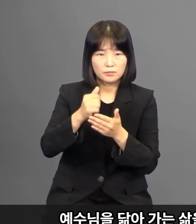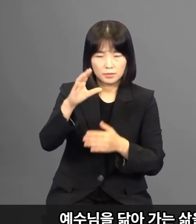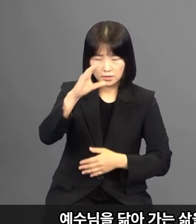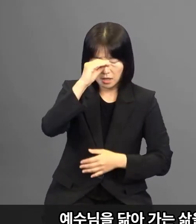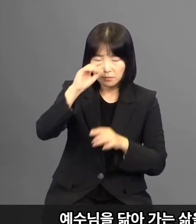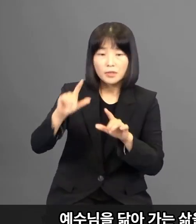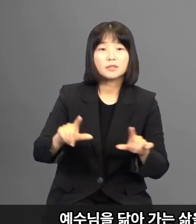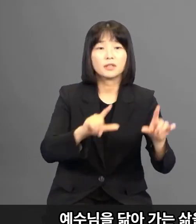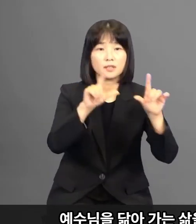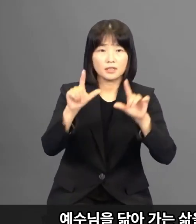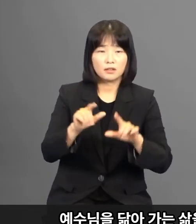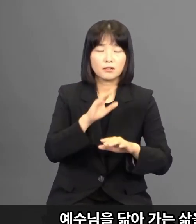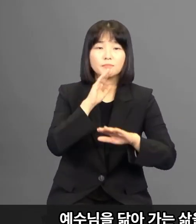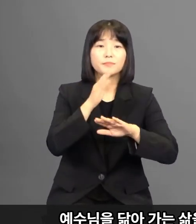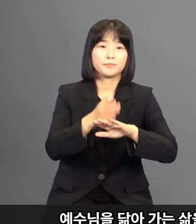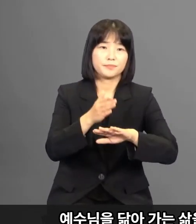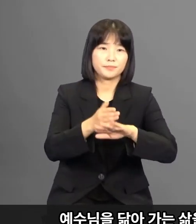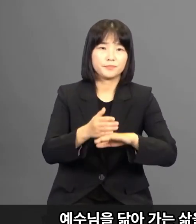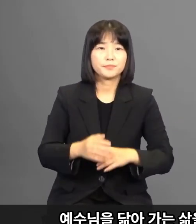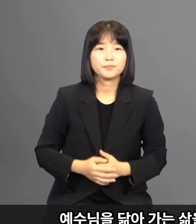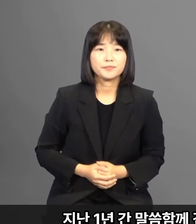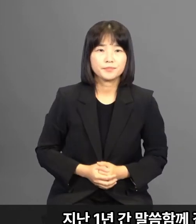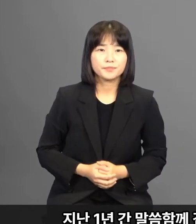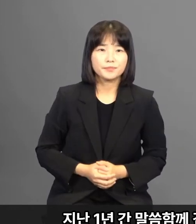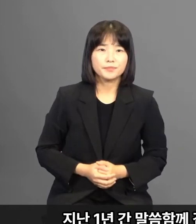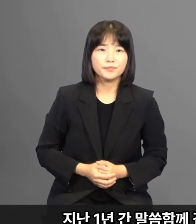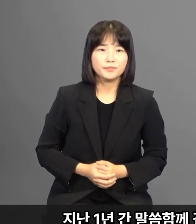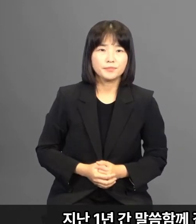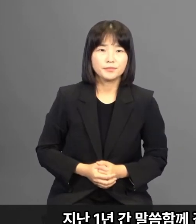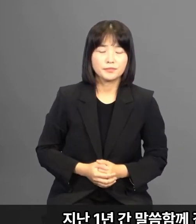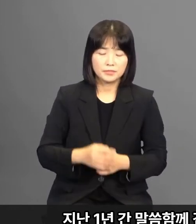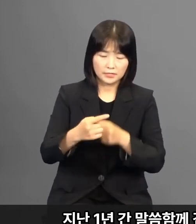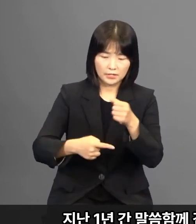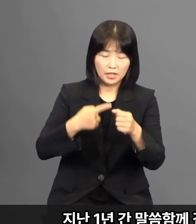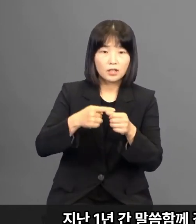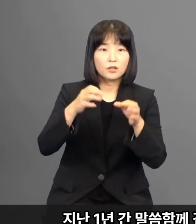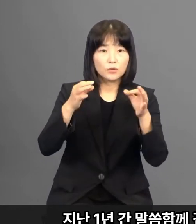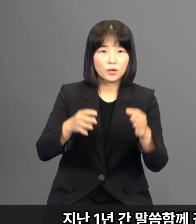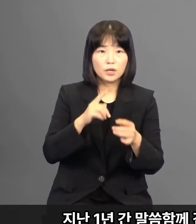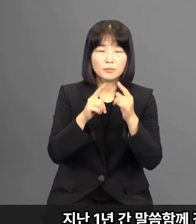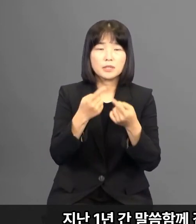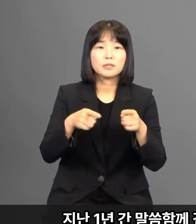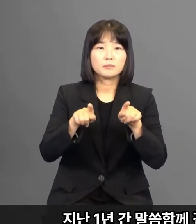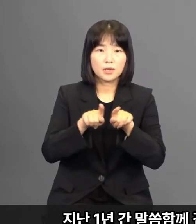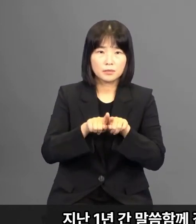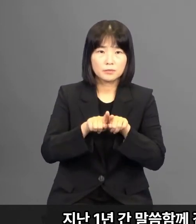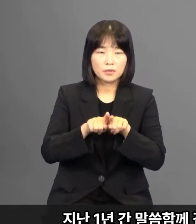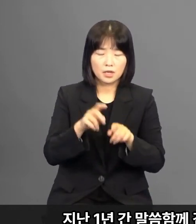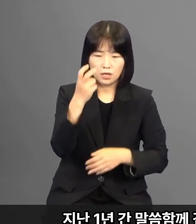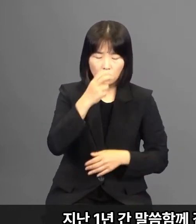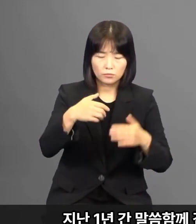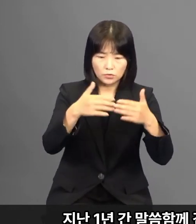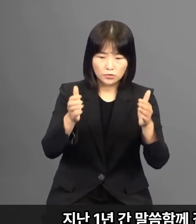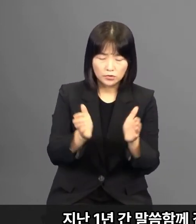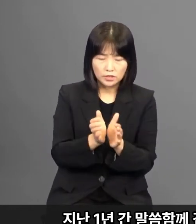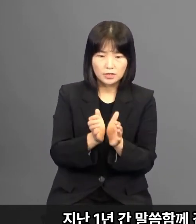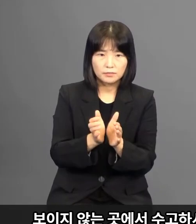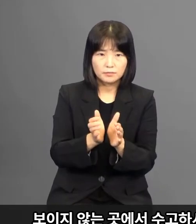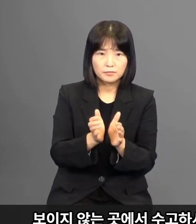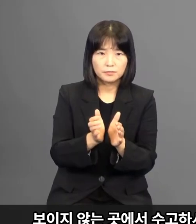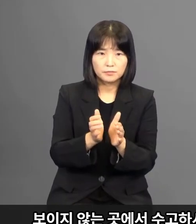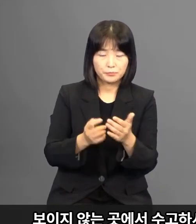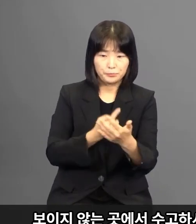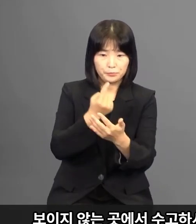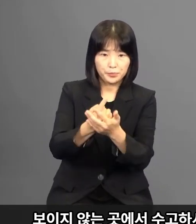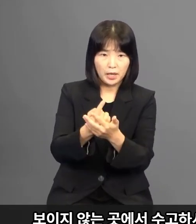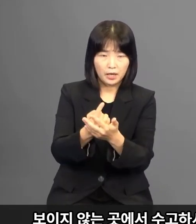것이 참으로 감사합니다. 지난 1년간 말씀 함께 검수팀으로 섬기면서 만나게 되었던